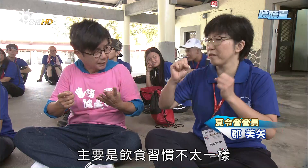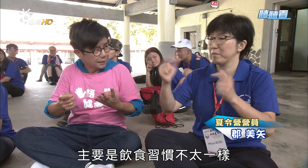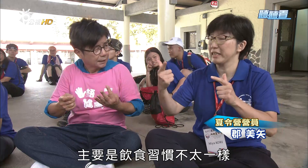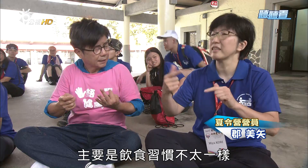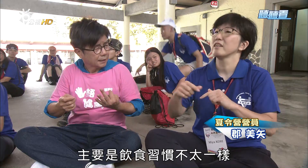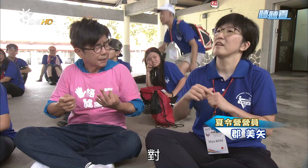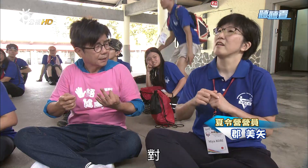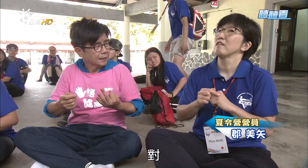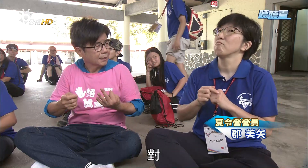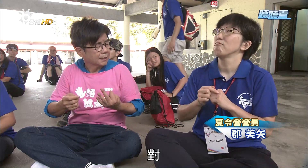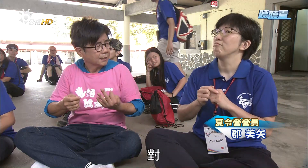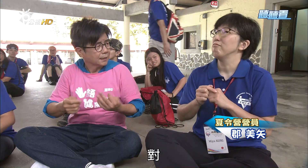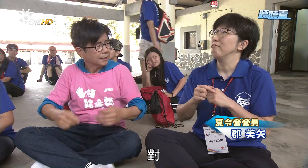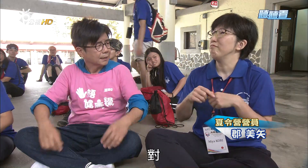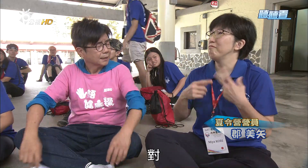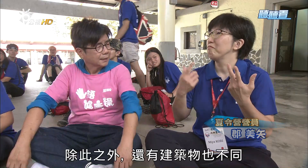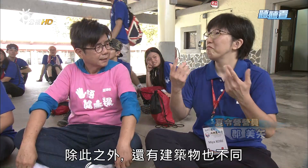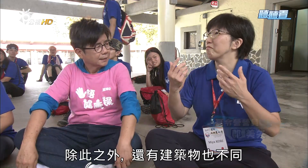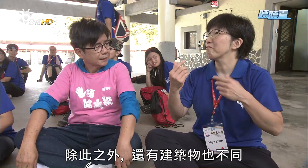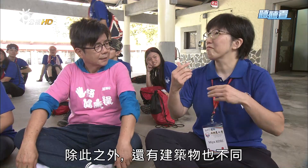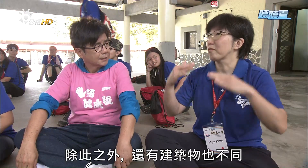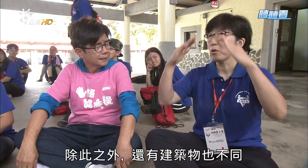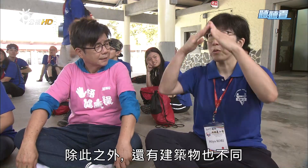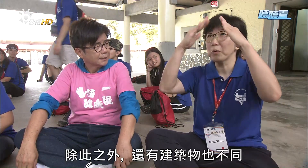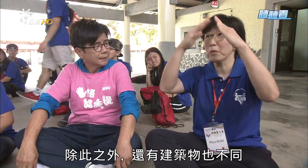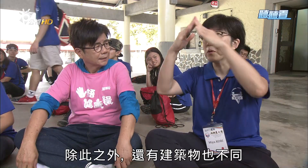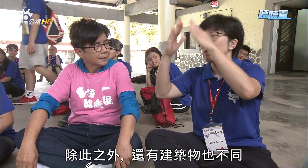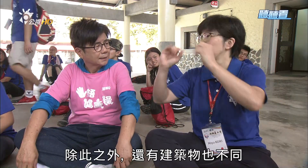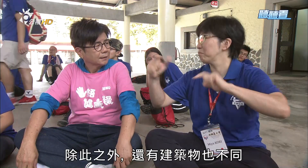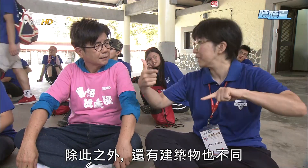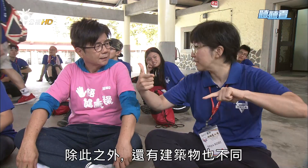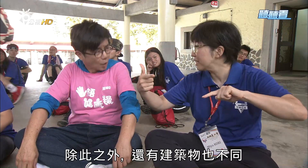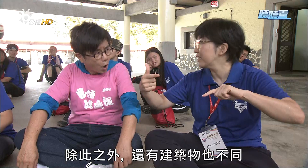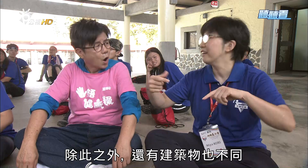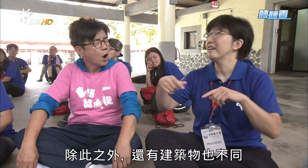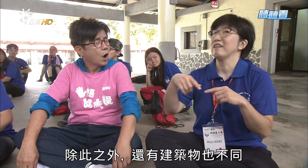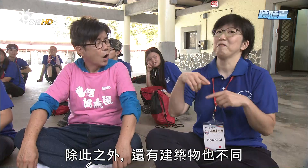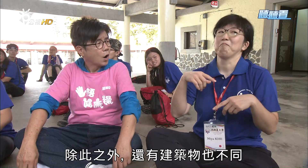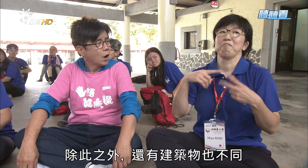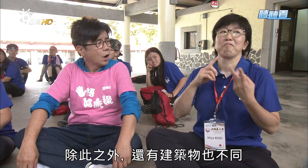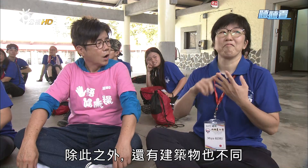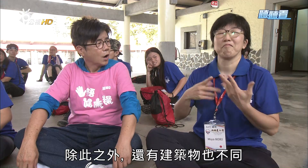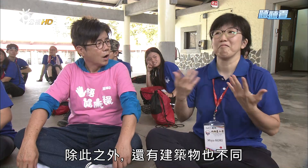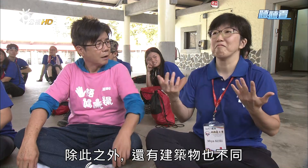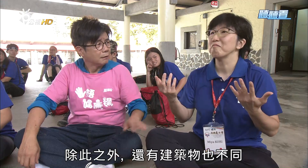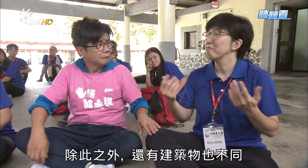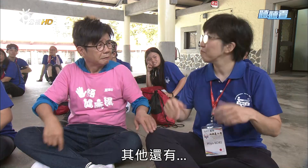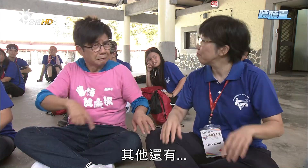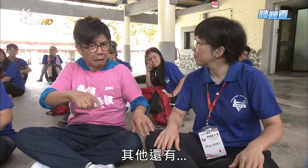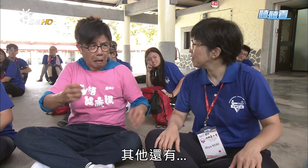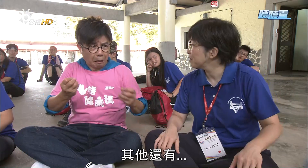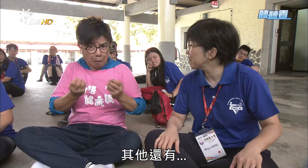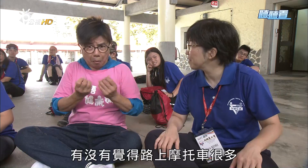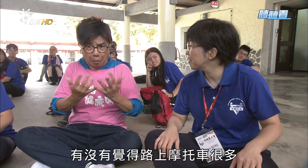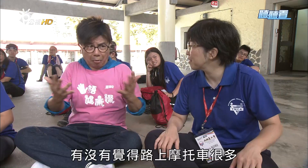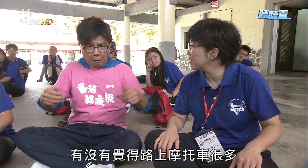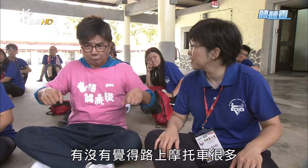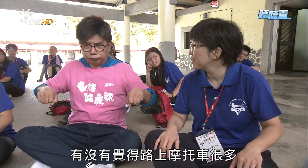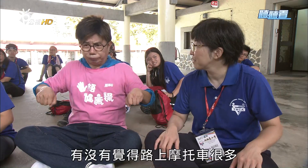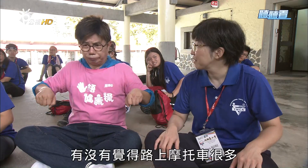惯啊， 对。除此之外呢，还有建筑物也不同。其他还有、 有没有觉得路上摩